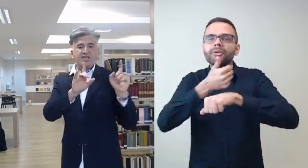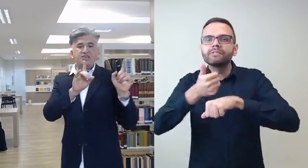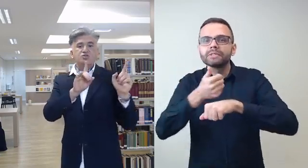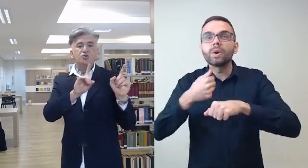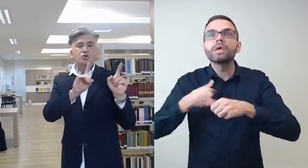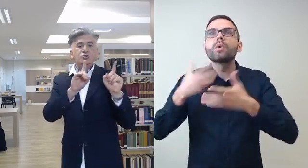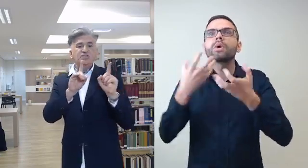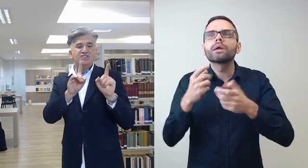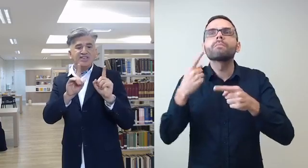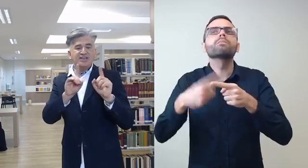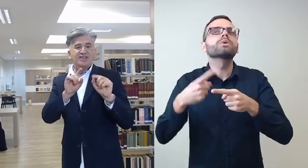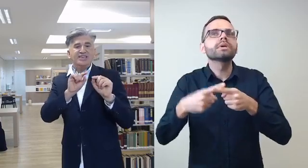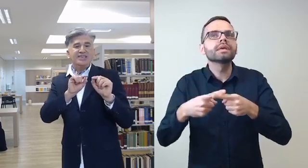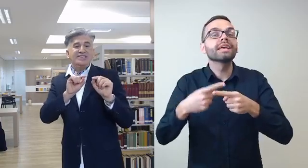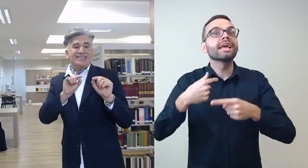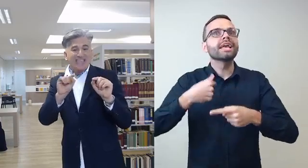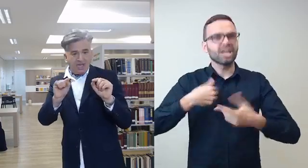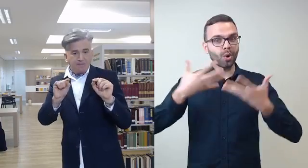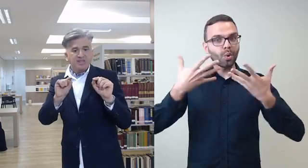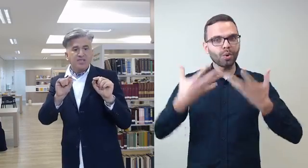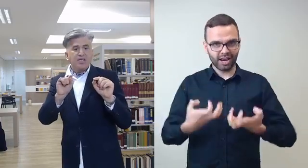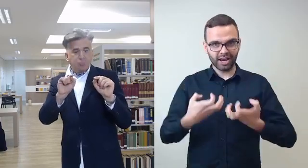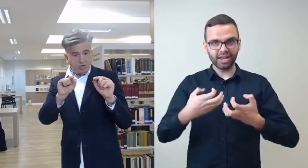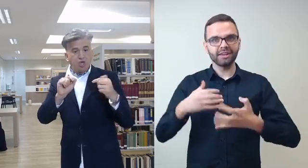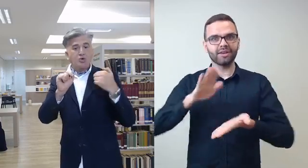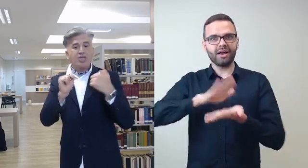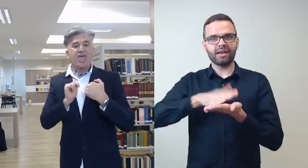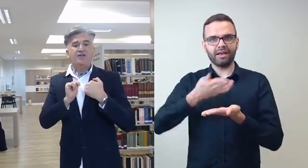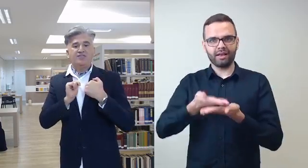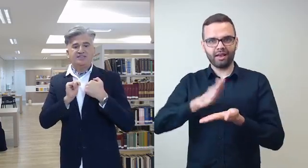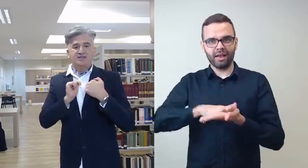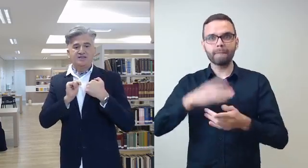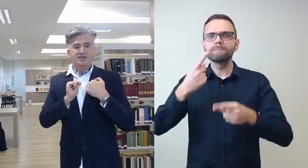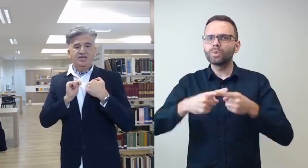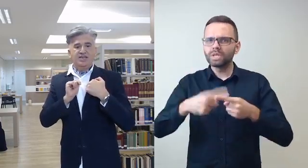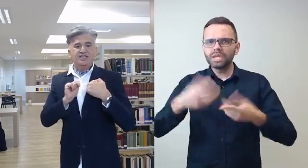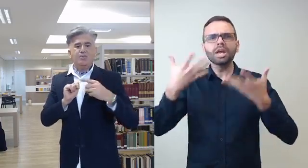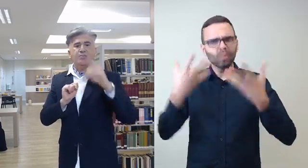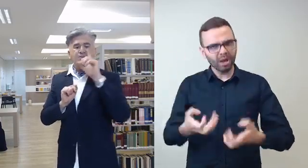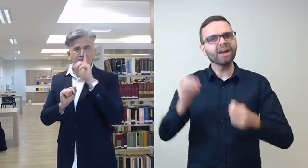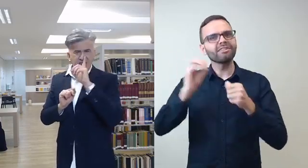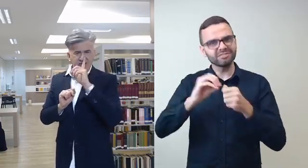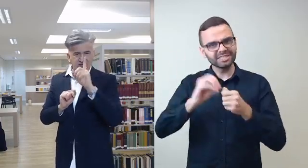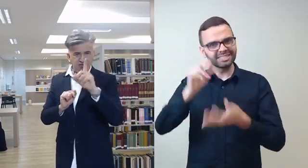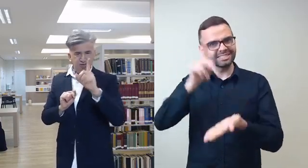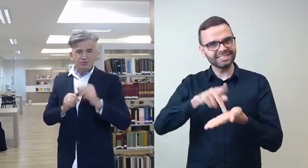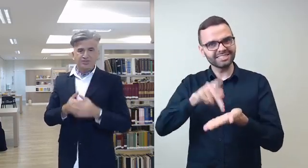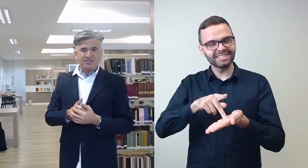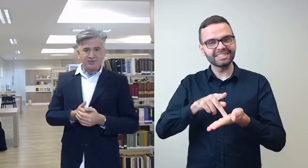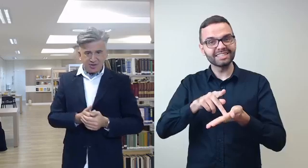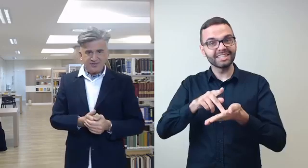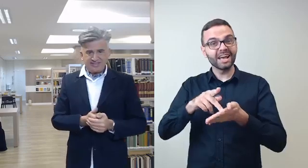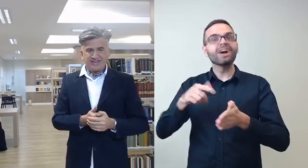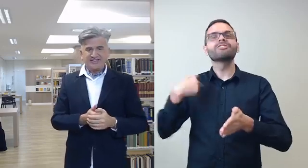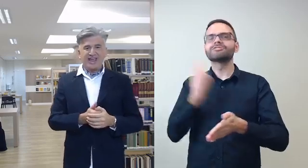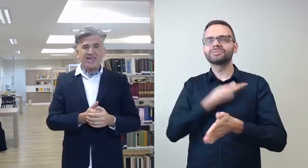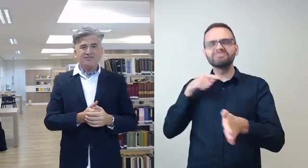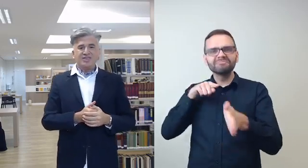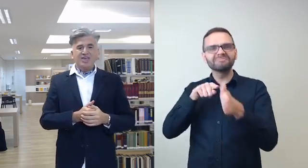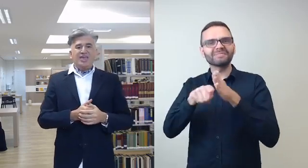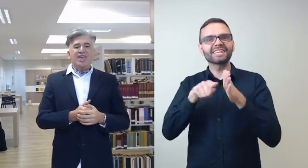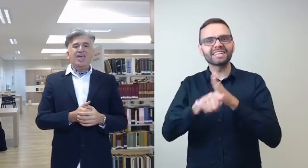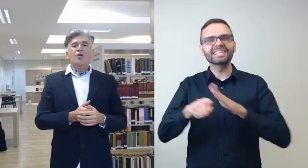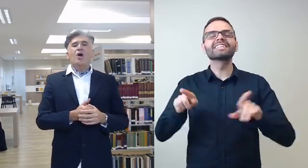assim: escolho ser intérprete porque eu quero fazer. Então a primeira grande pergunta que eu quero fazer nessa